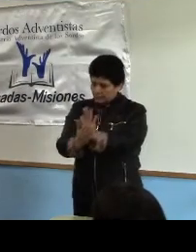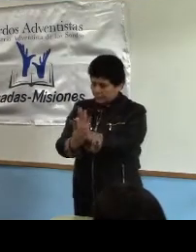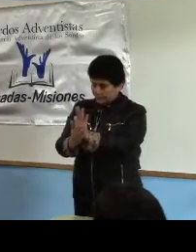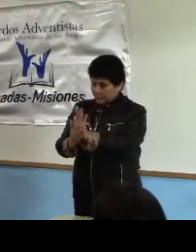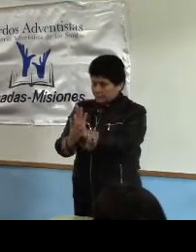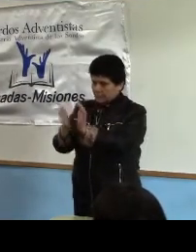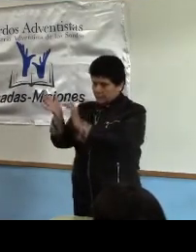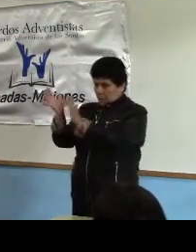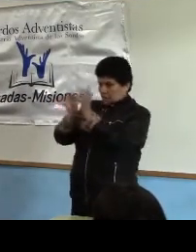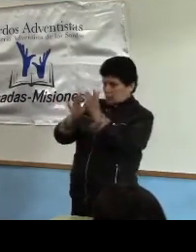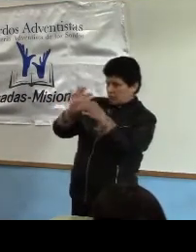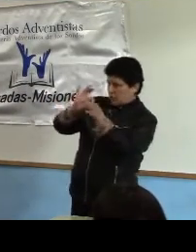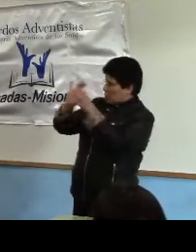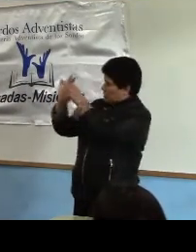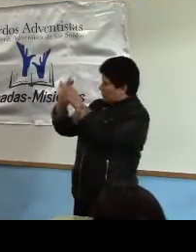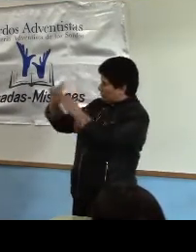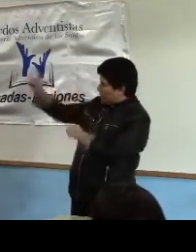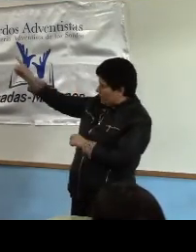Personas,